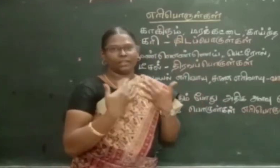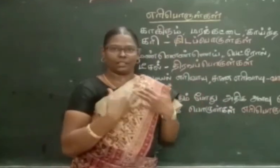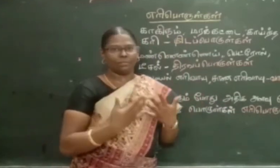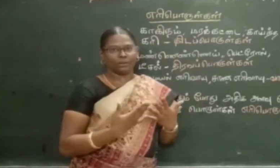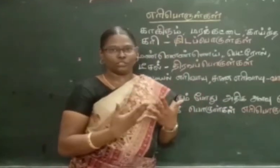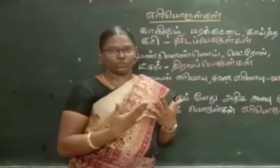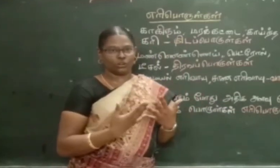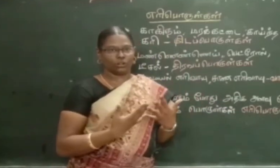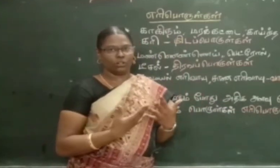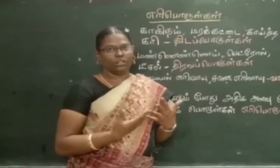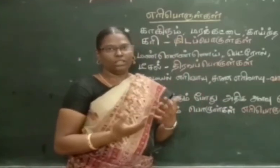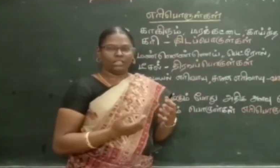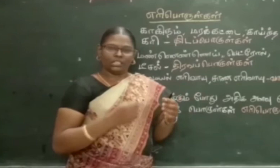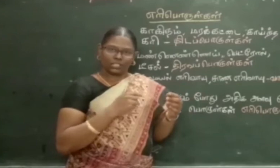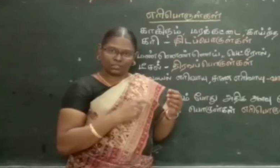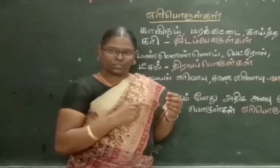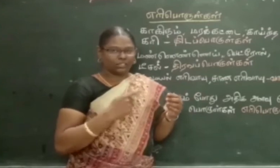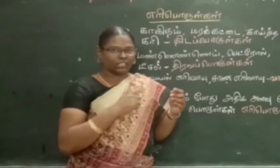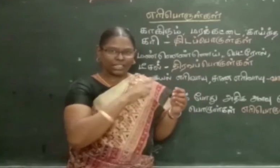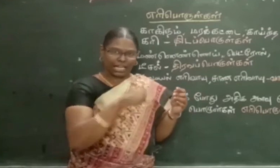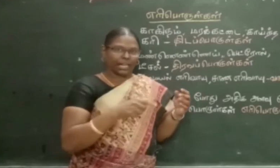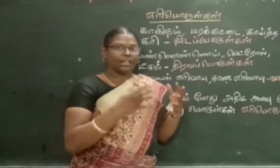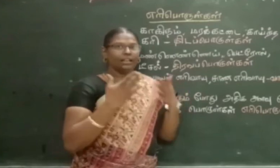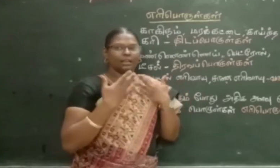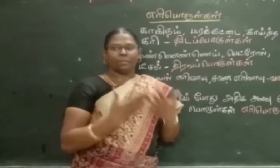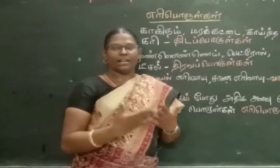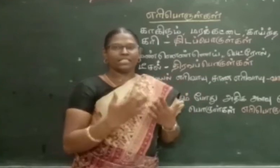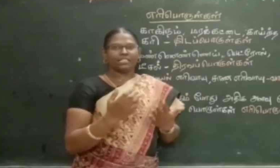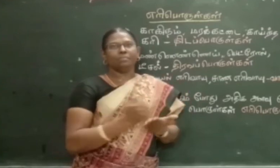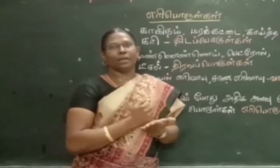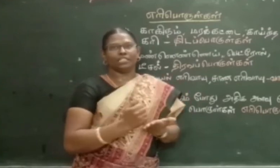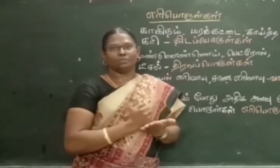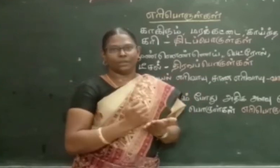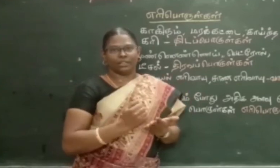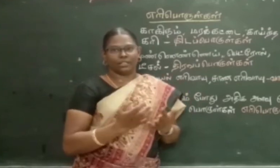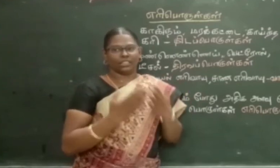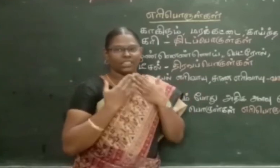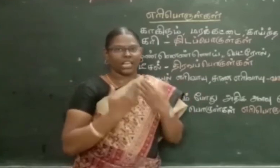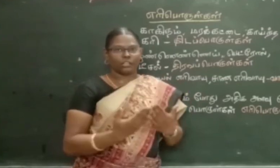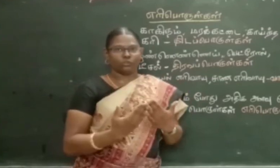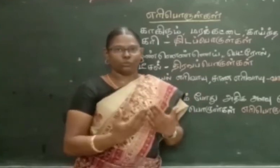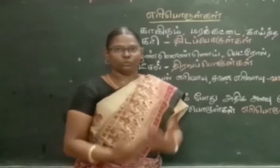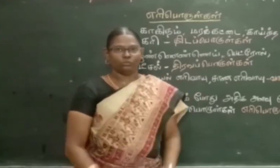அப்படிங்கிறத படித்தோம். இதை நீ படித்து பயிற்சி பண்ணு. தேங்க்யூ.